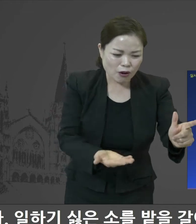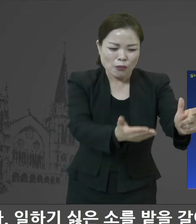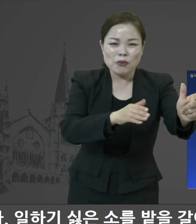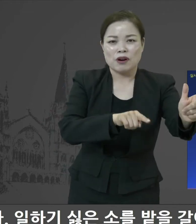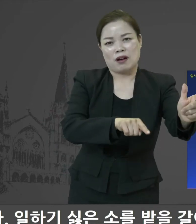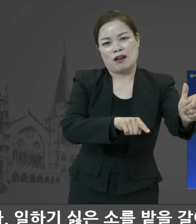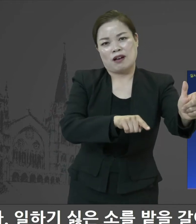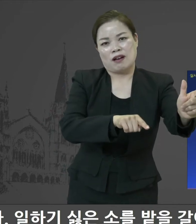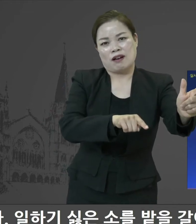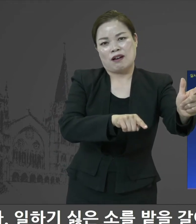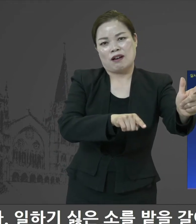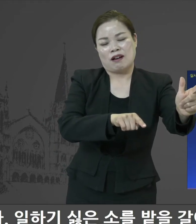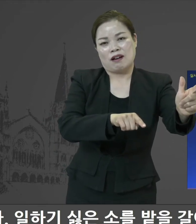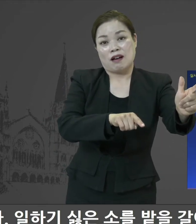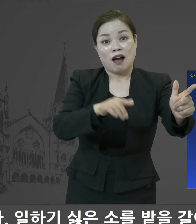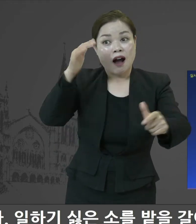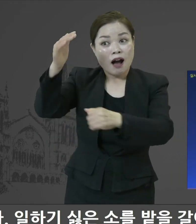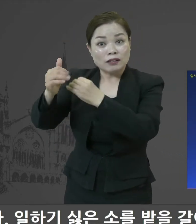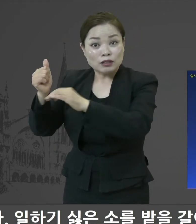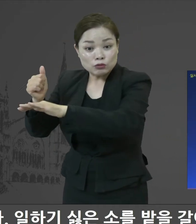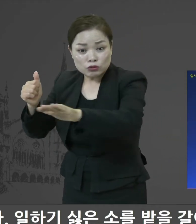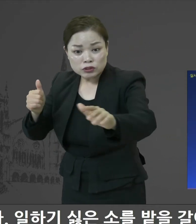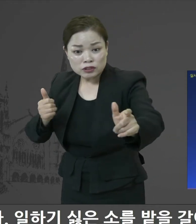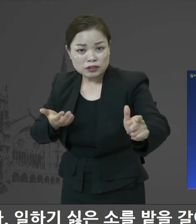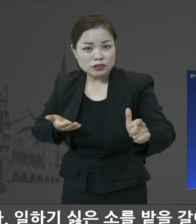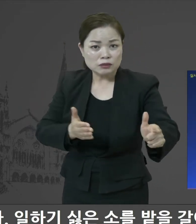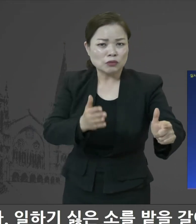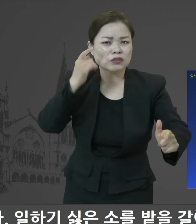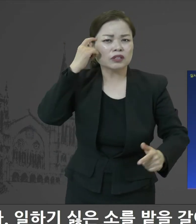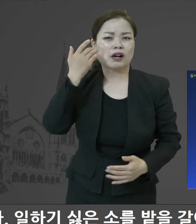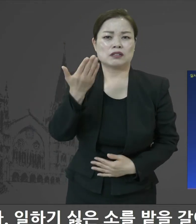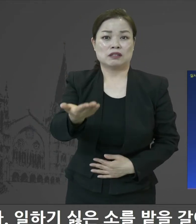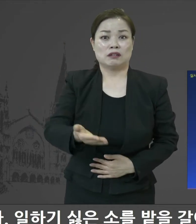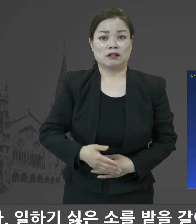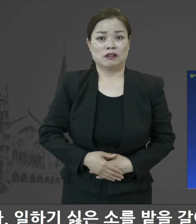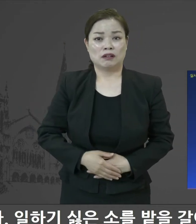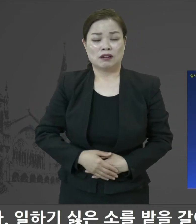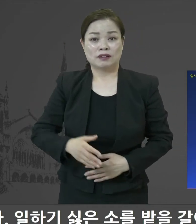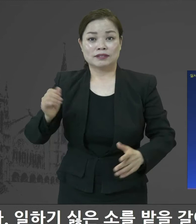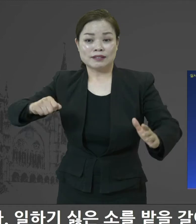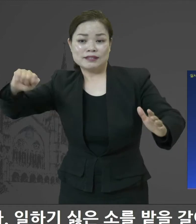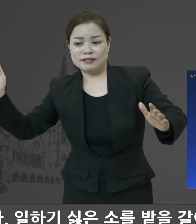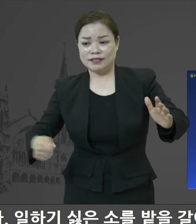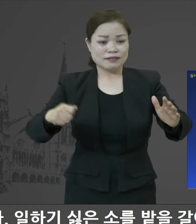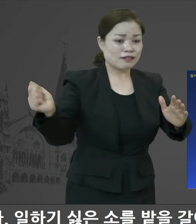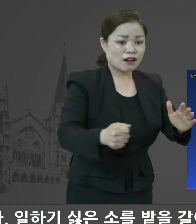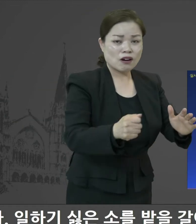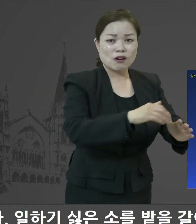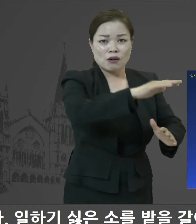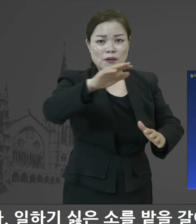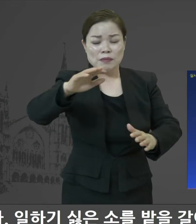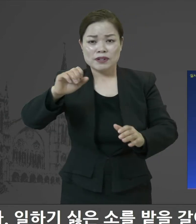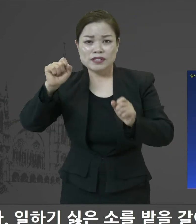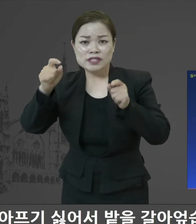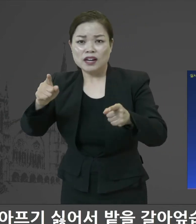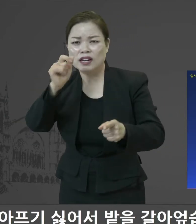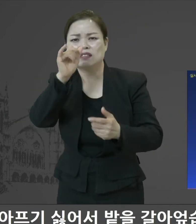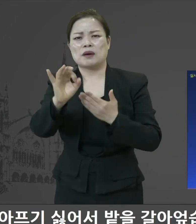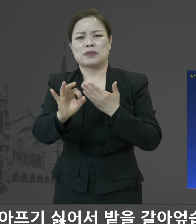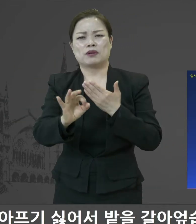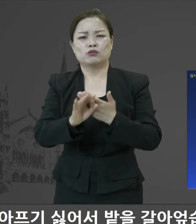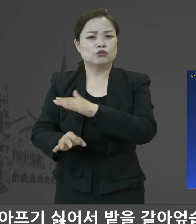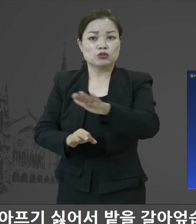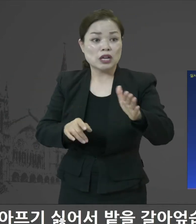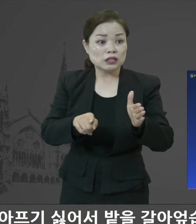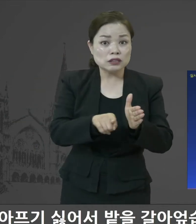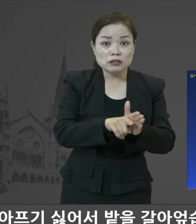이게 몰고 가는 겁니다. 만약 하나님이 우리를 몰고 간다고 생각해 보십시오. 채찍을 들고 언제 우리를 때릴지 기회만 본다고 생각해 보십시오.